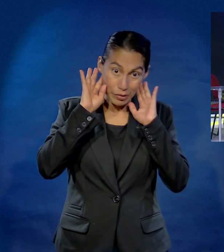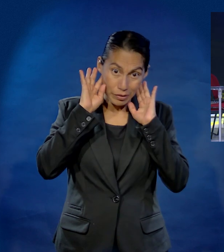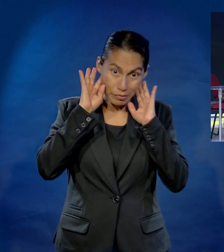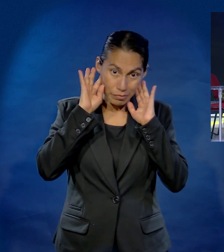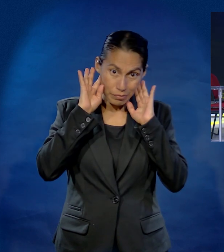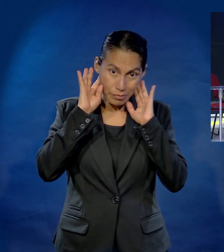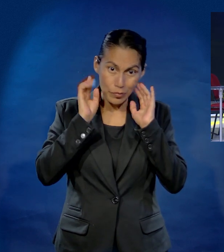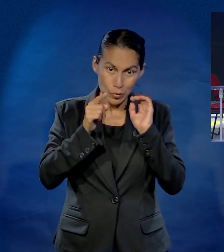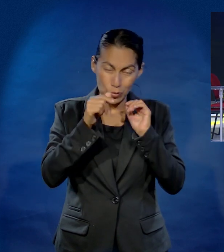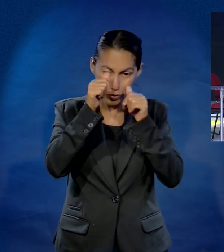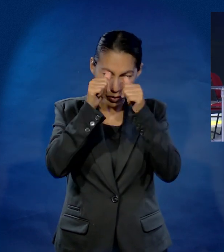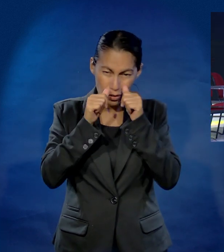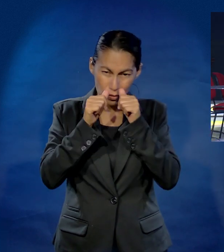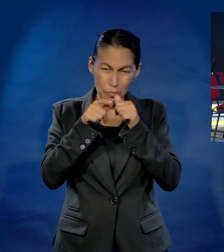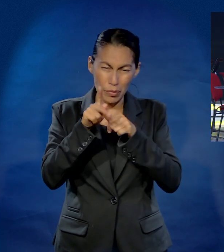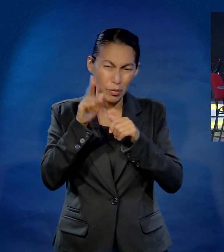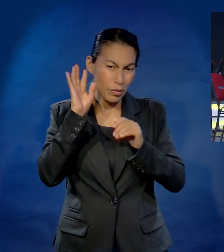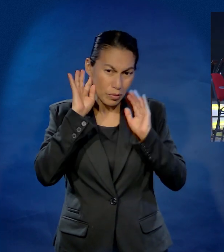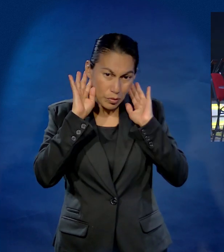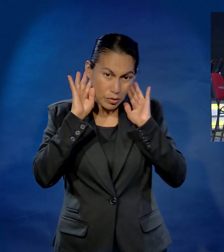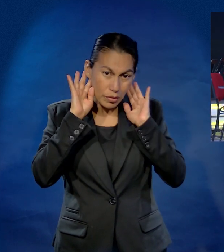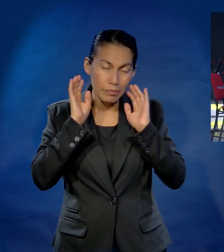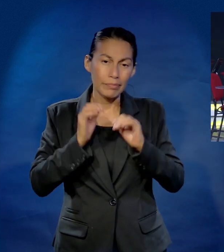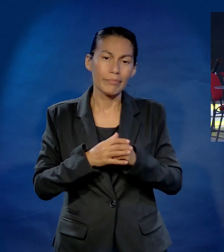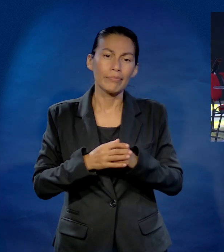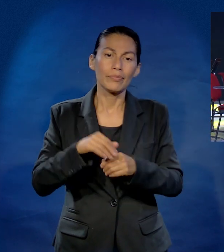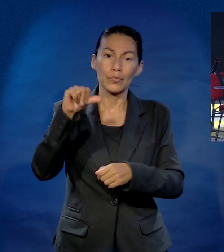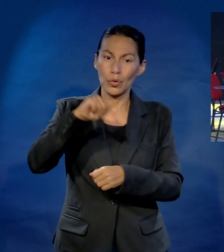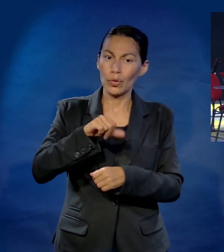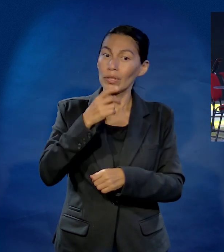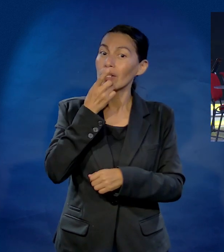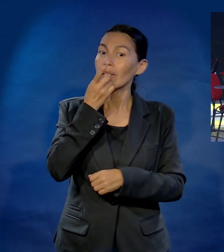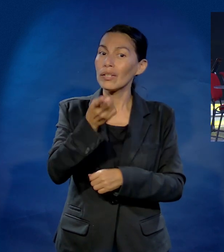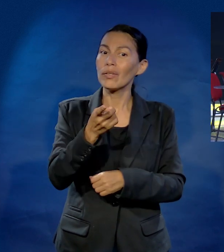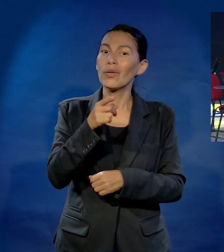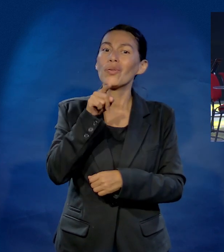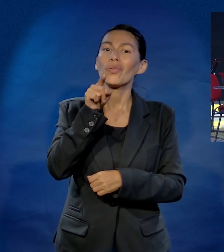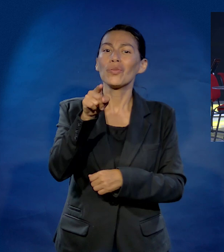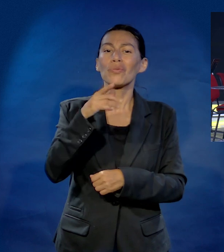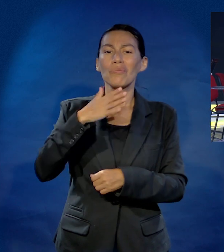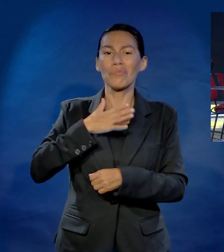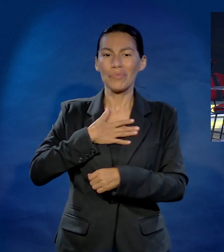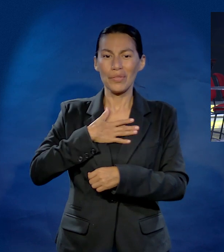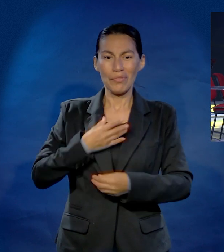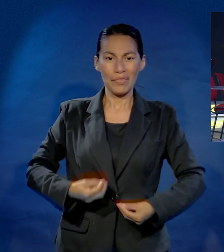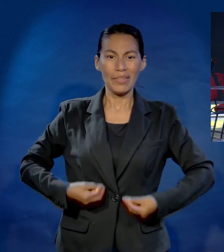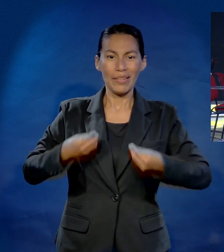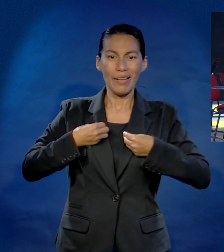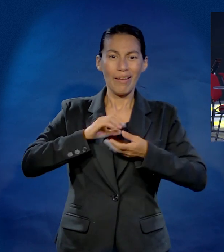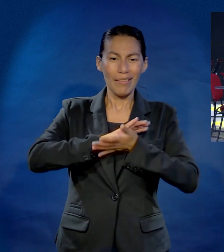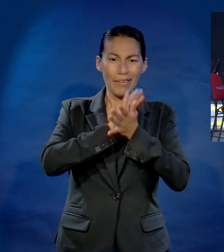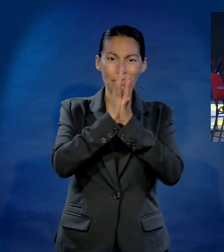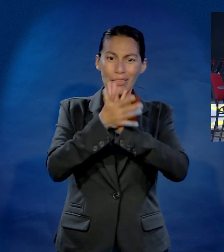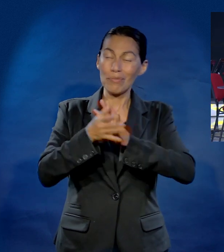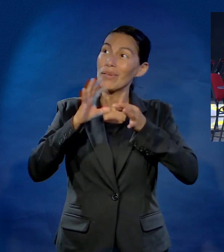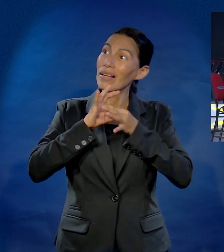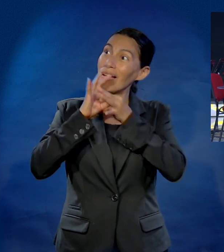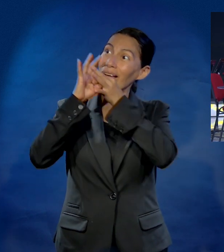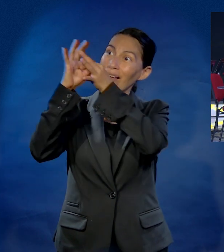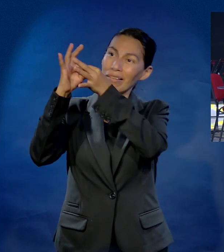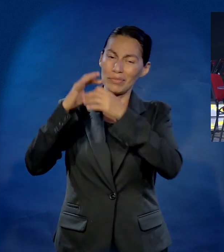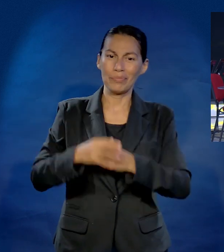Espíritu. Luis no lo sabe. Y quizás estás mirando esto esta noche, Luis. Estás escuchando